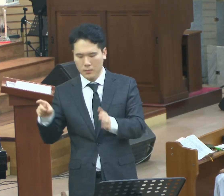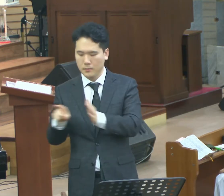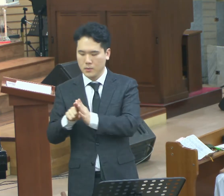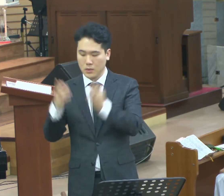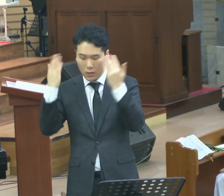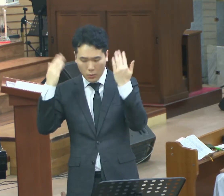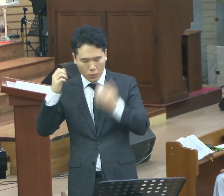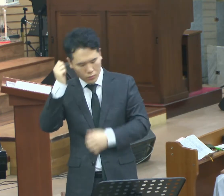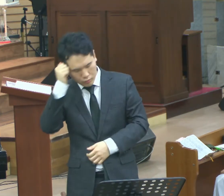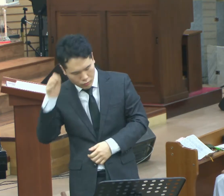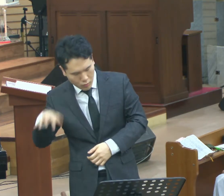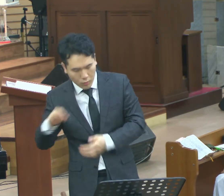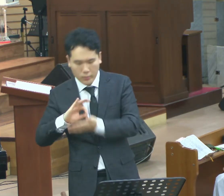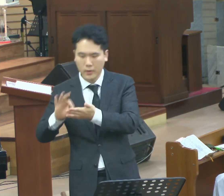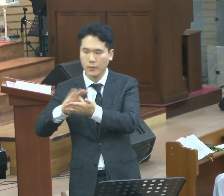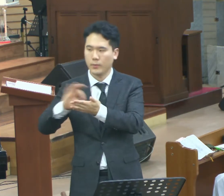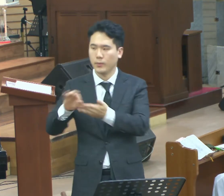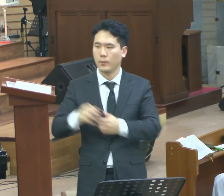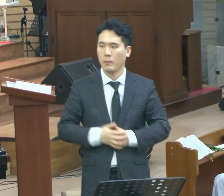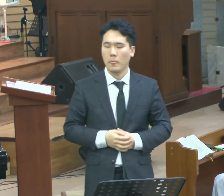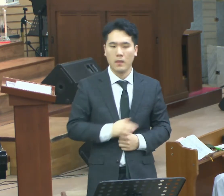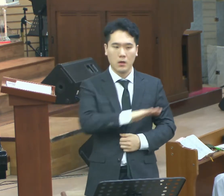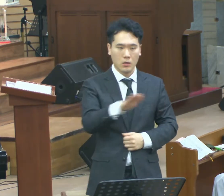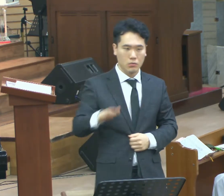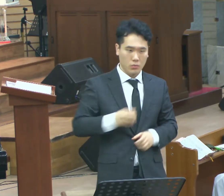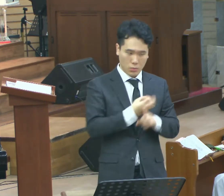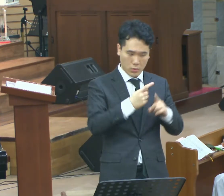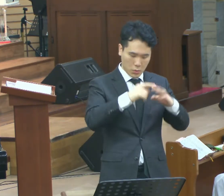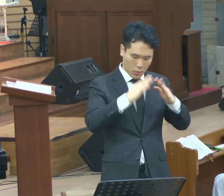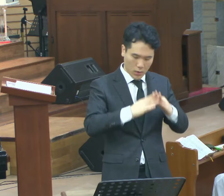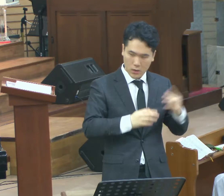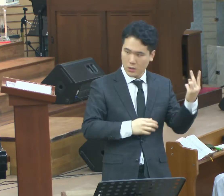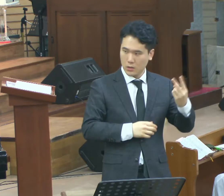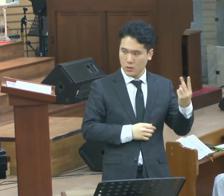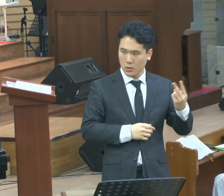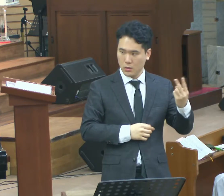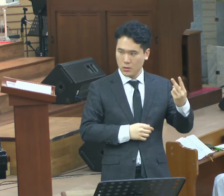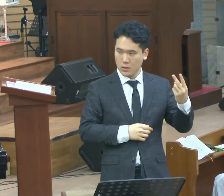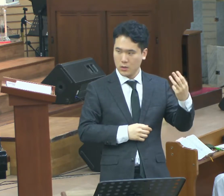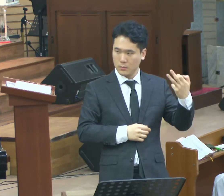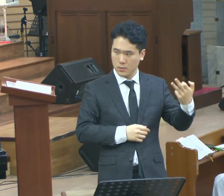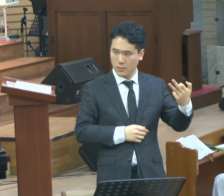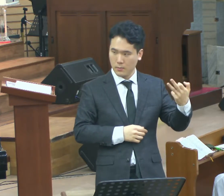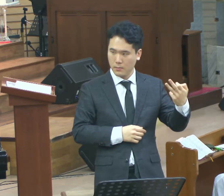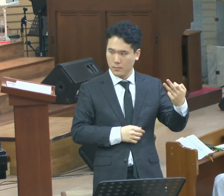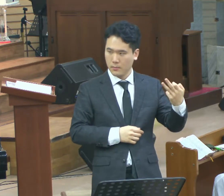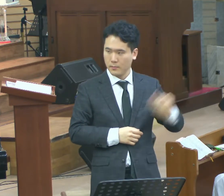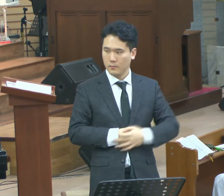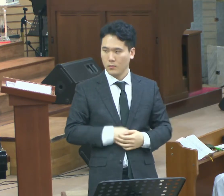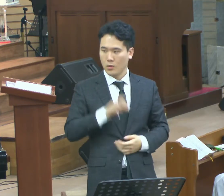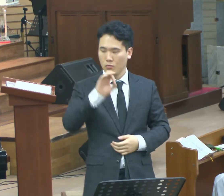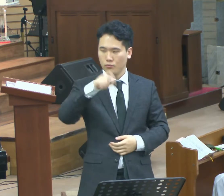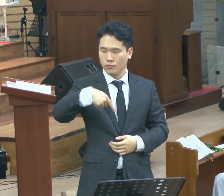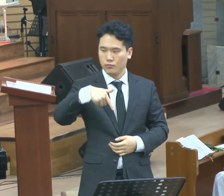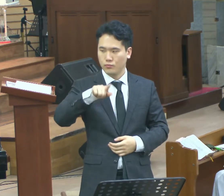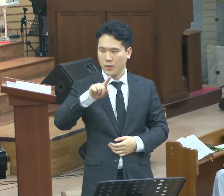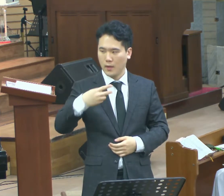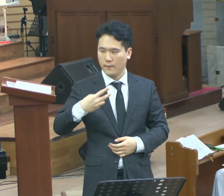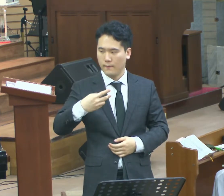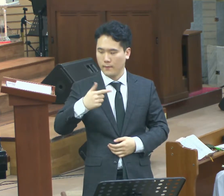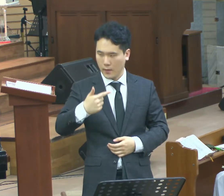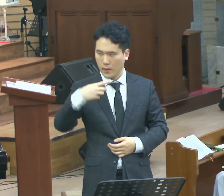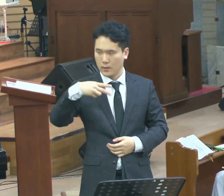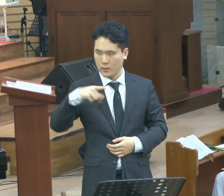지어줬어요. 그리고 2014년도에 하나님이 또 우간다 킹스키즈 초등학교 강당 준공했는데 700명 들어가는 강당 우리